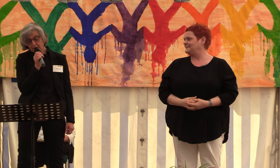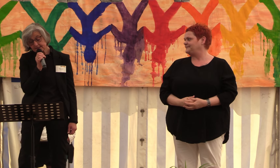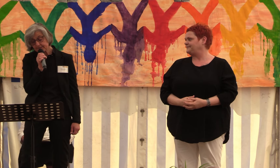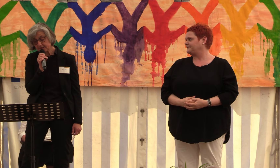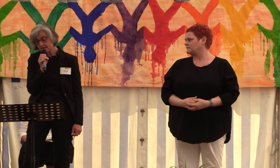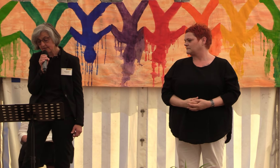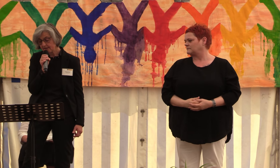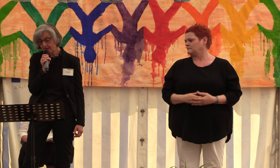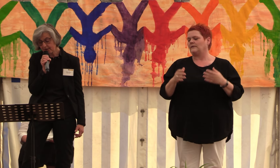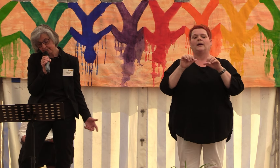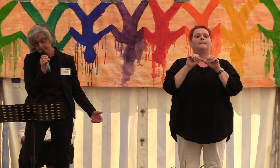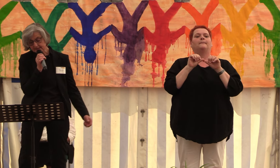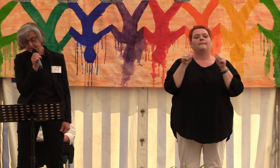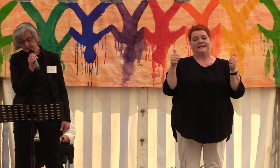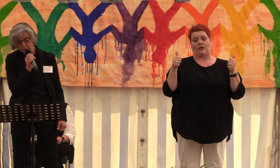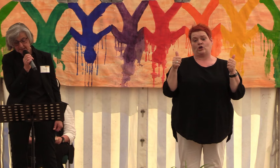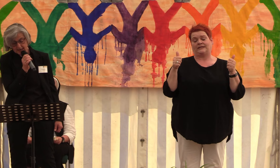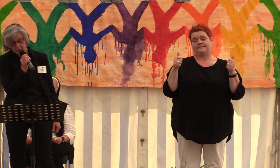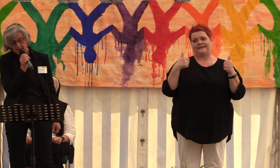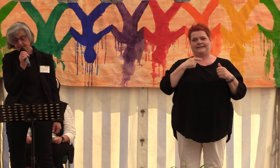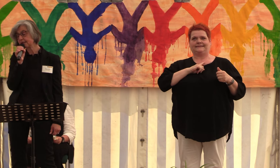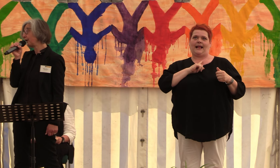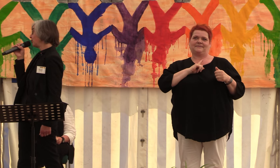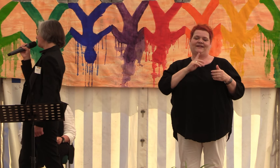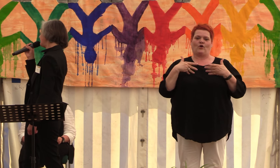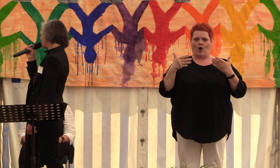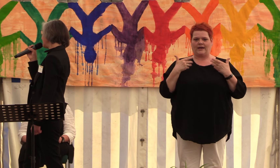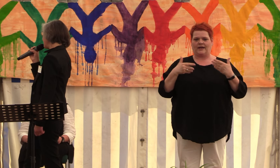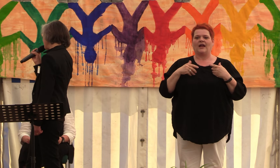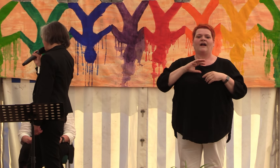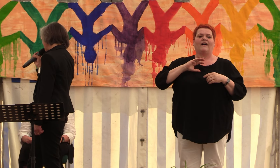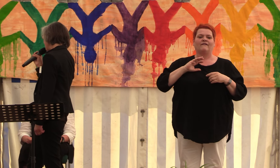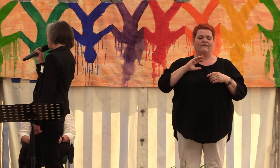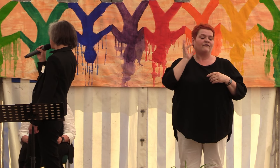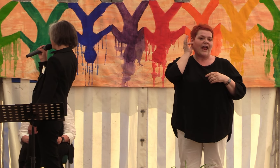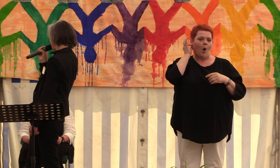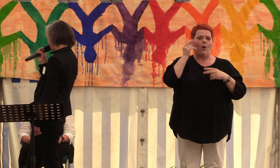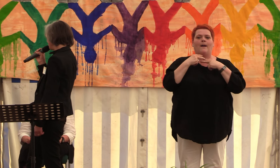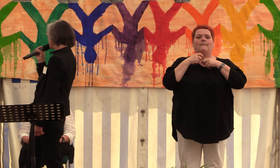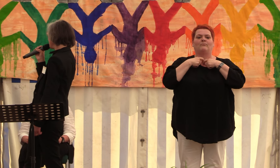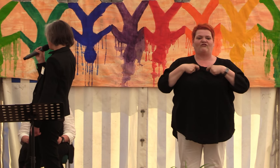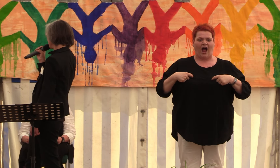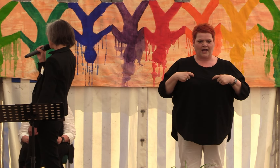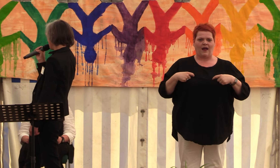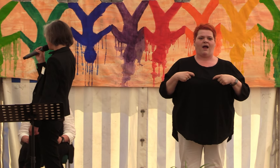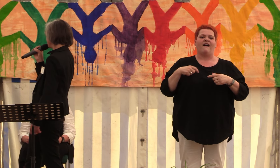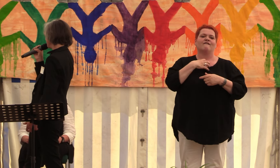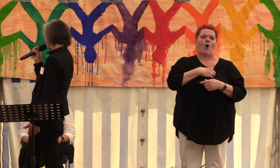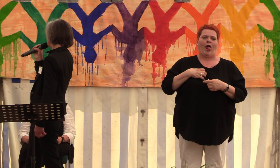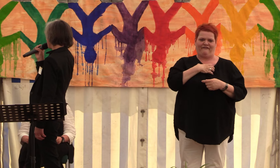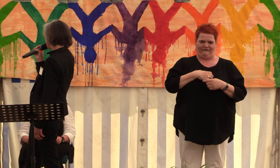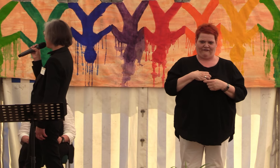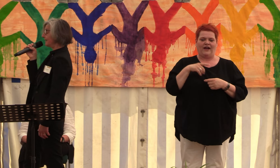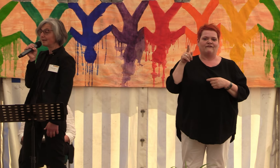Besonders freut es mich, ganz persönlich auch, dass Frau Pfarrerin Cornelia Wolf von der evangelischen